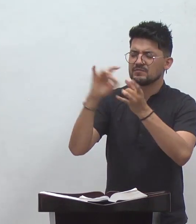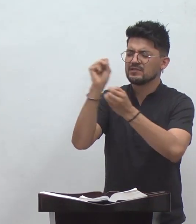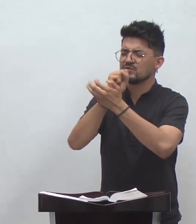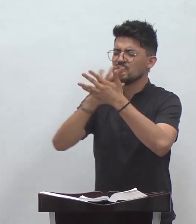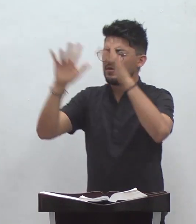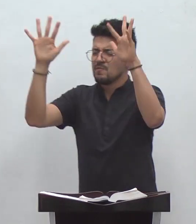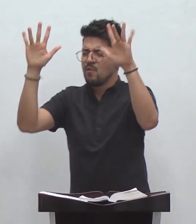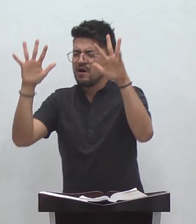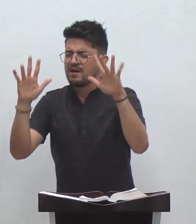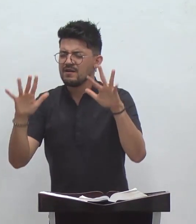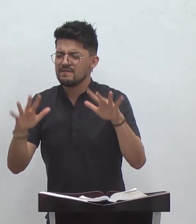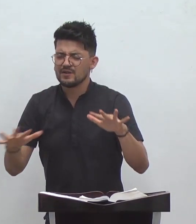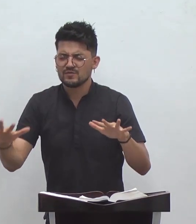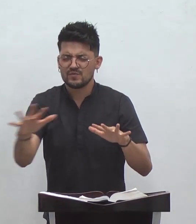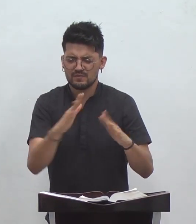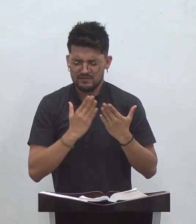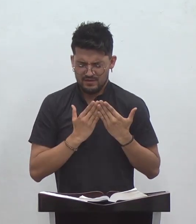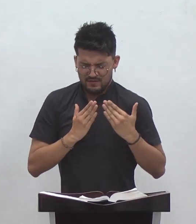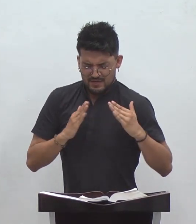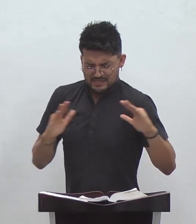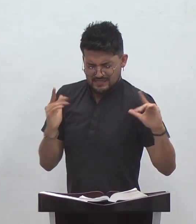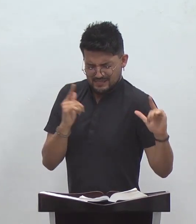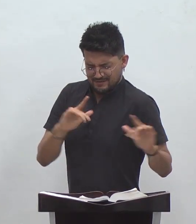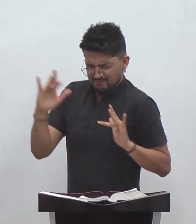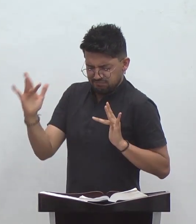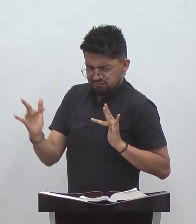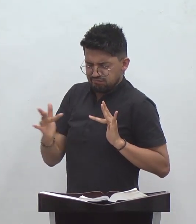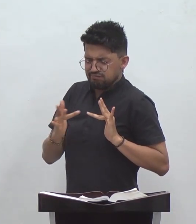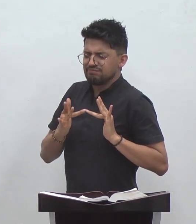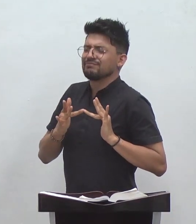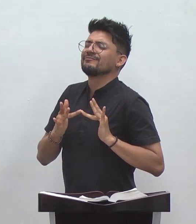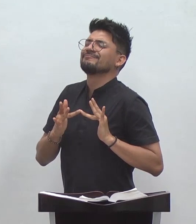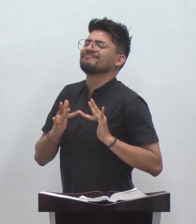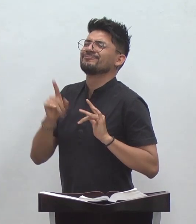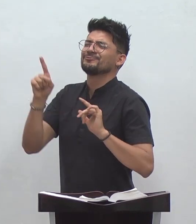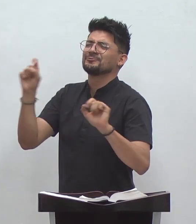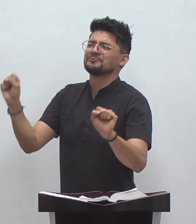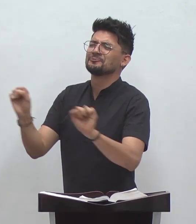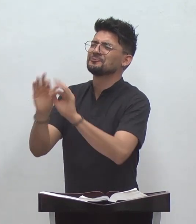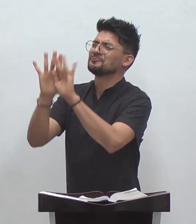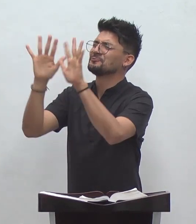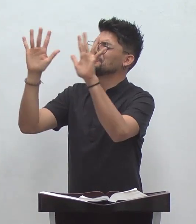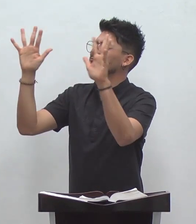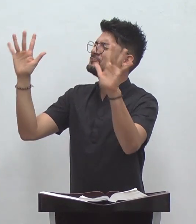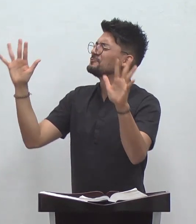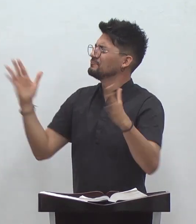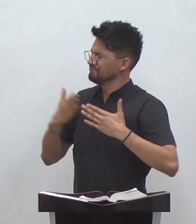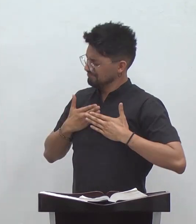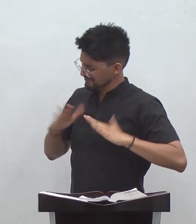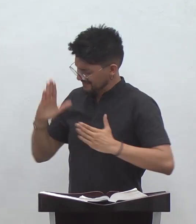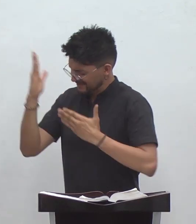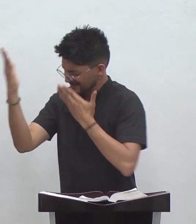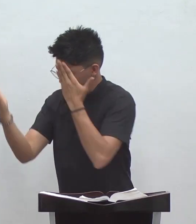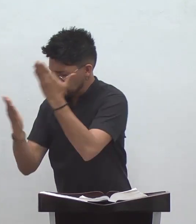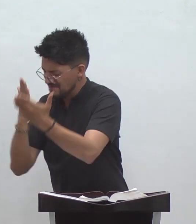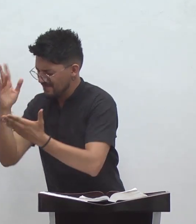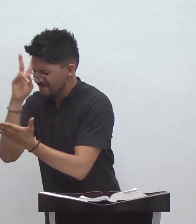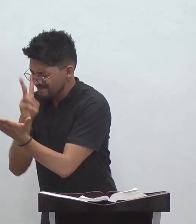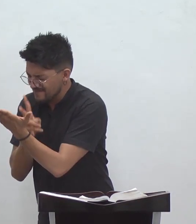Santo, Señor, Espíritu Santo, ven y desciende y encuentra corazones dispuestos que te agraden y que te den gloria y que